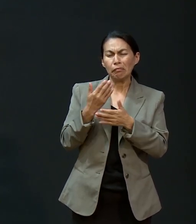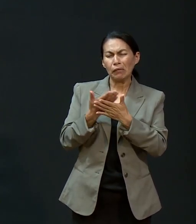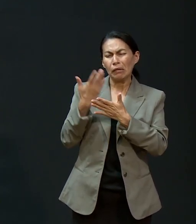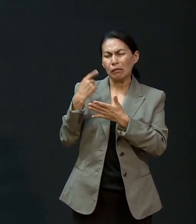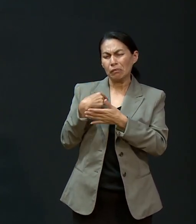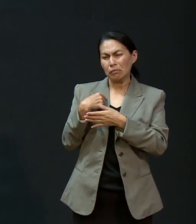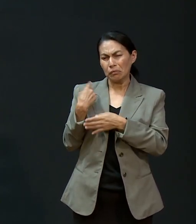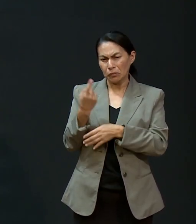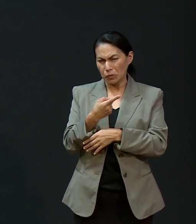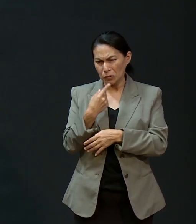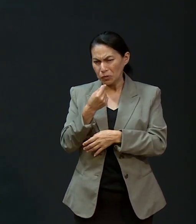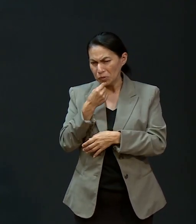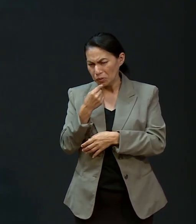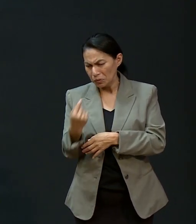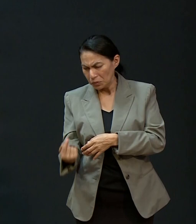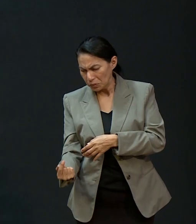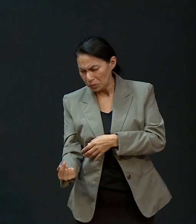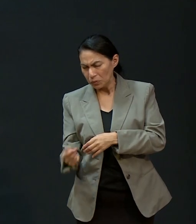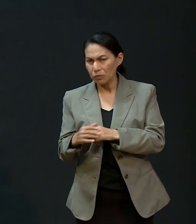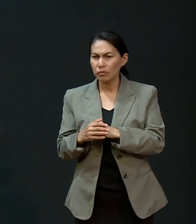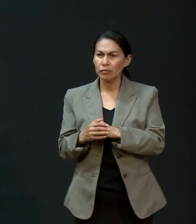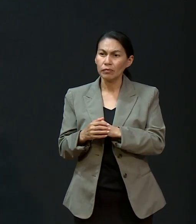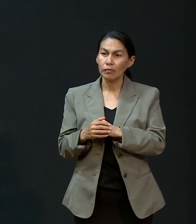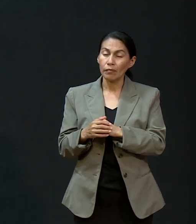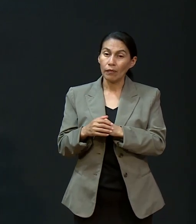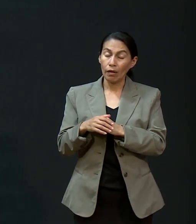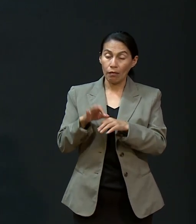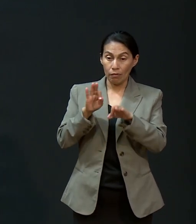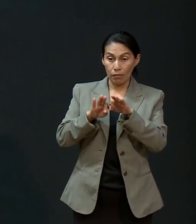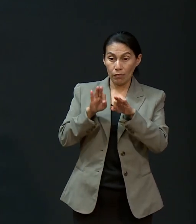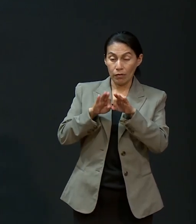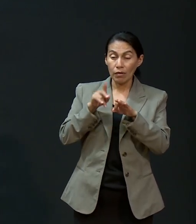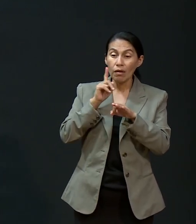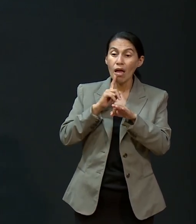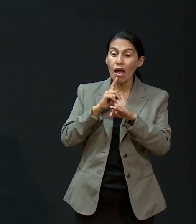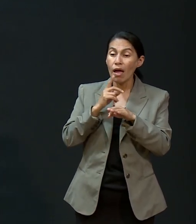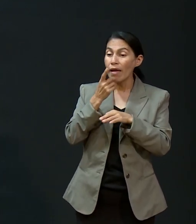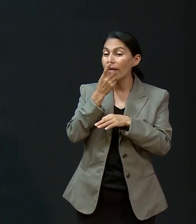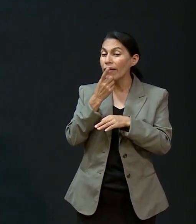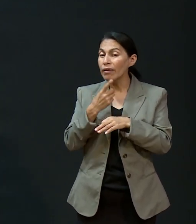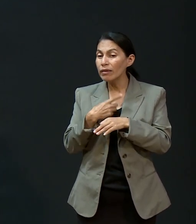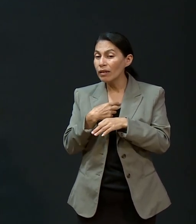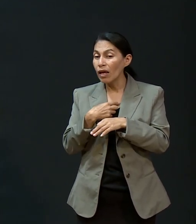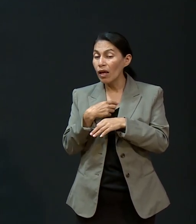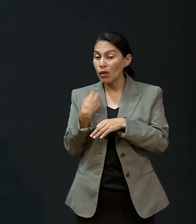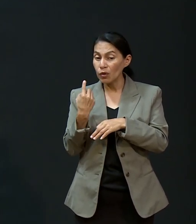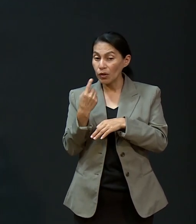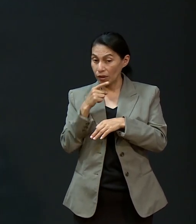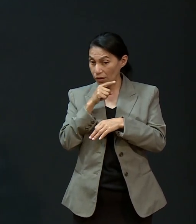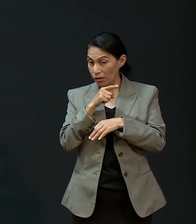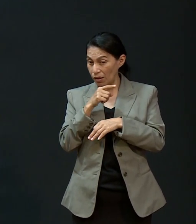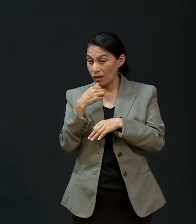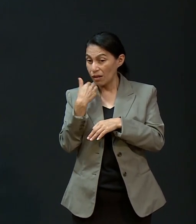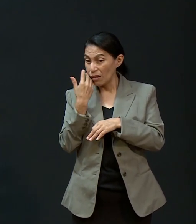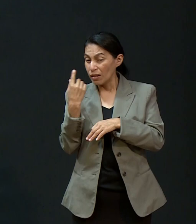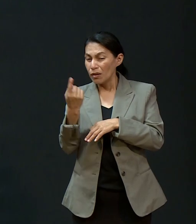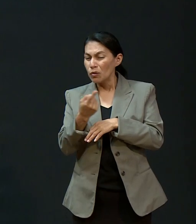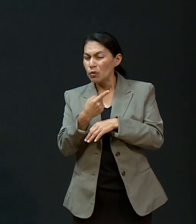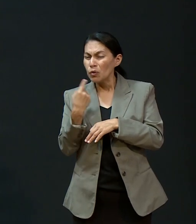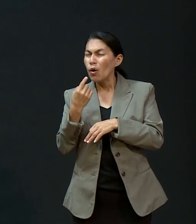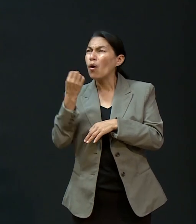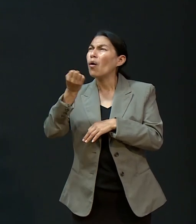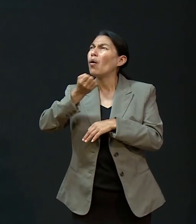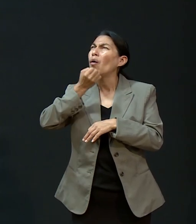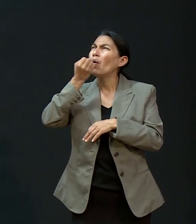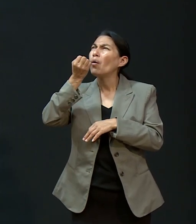cuando estábamos chiquitos en ese tiempo, nos decía que ella quería que nosotros, sus sobrinos, oráramos mucho por